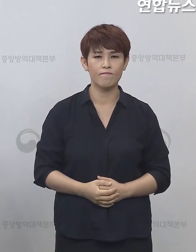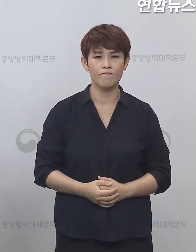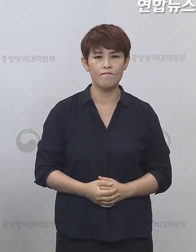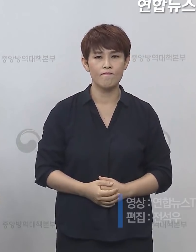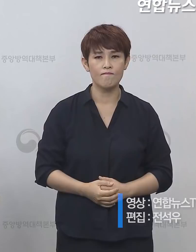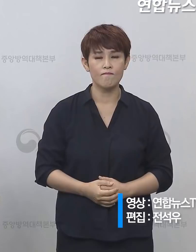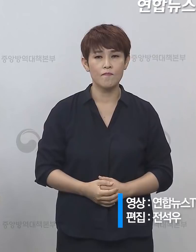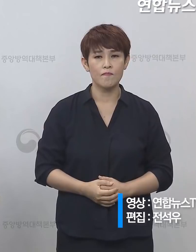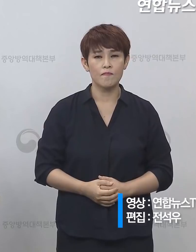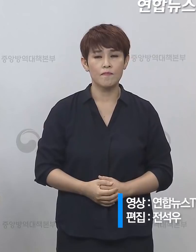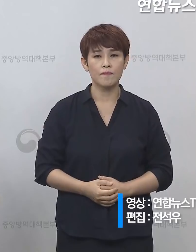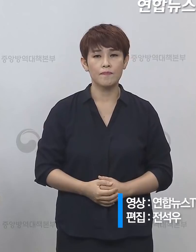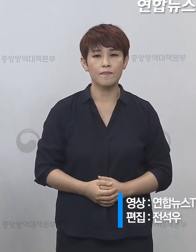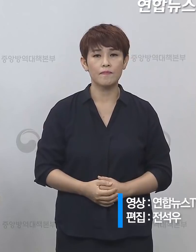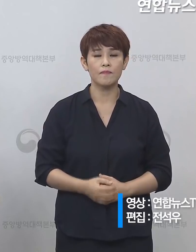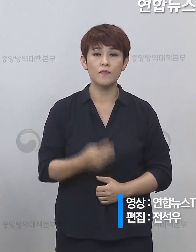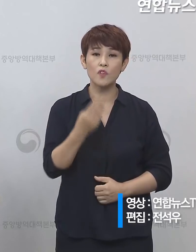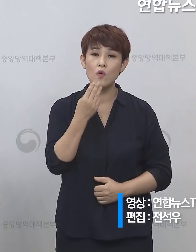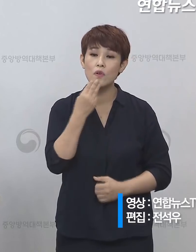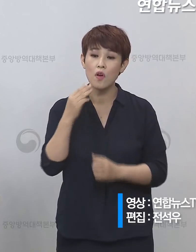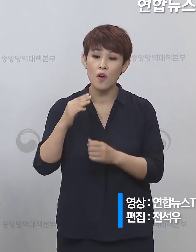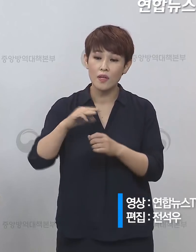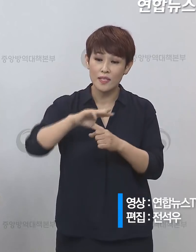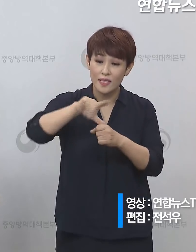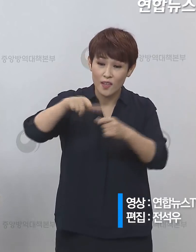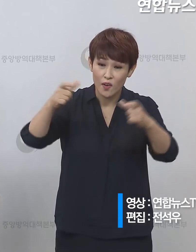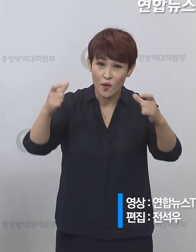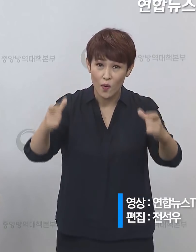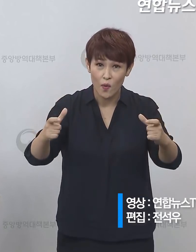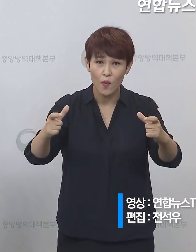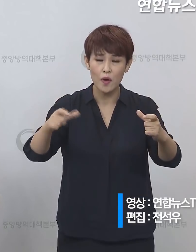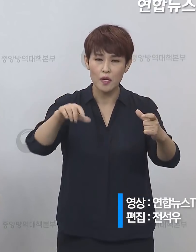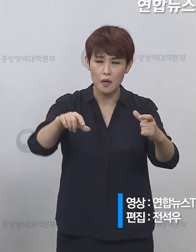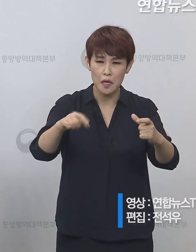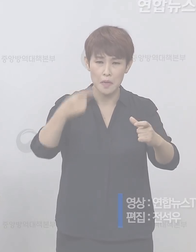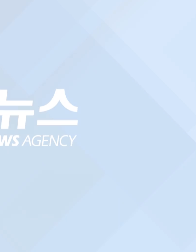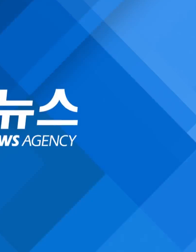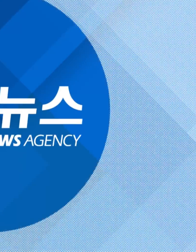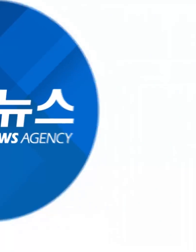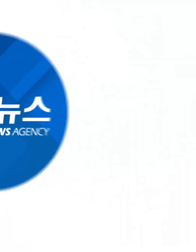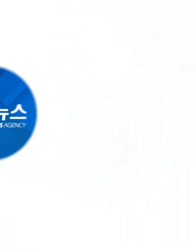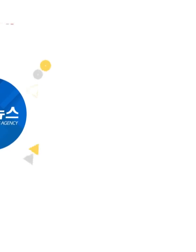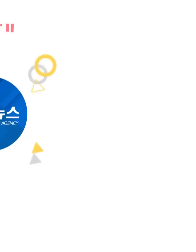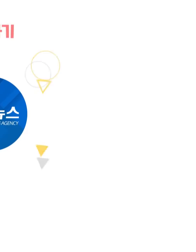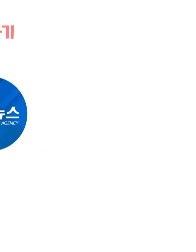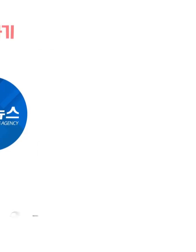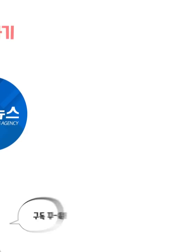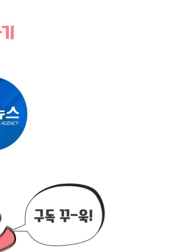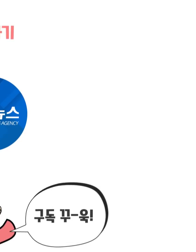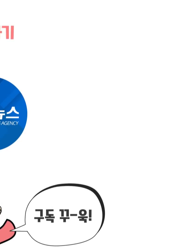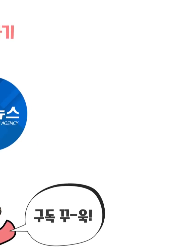있습니다. 우선은 서울 경기 수도권에서 확인되지 않은 환자를 빨리 찾고